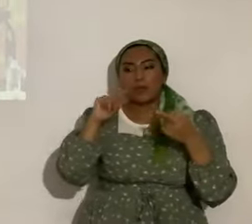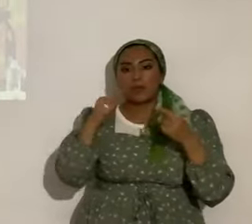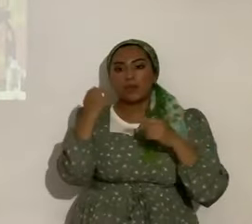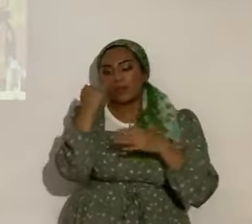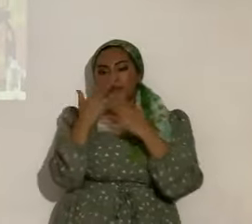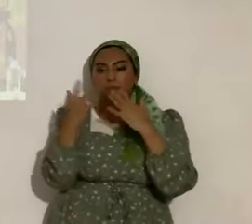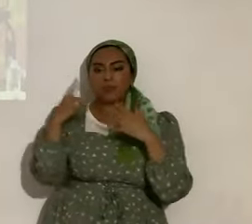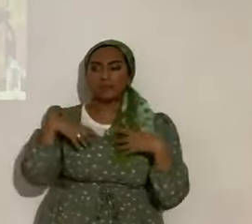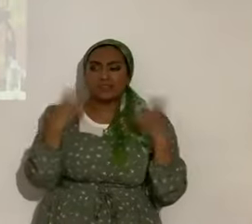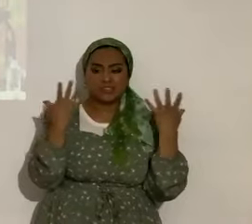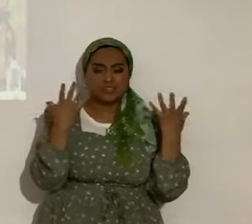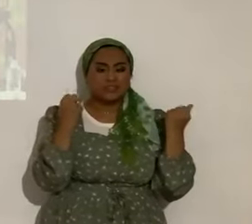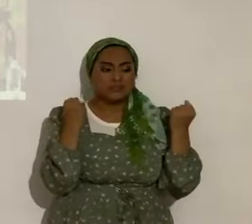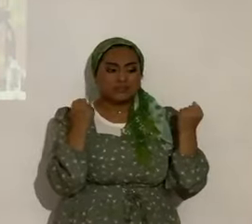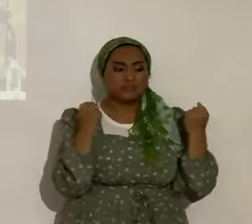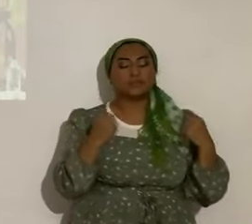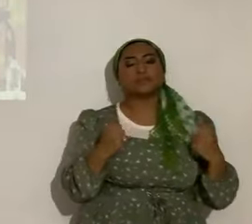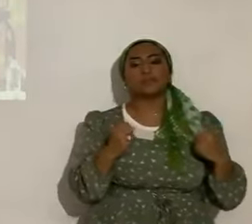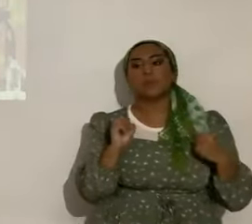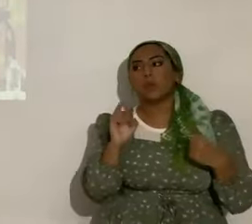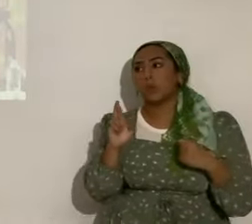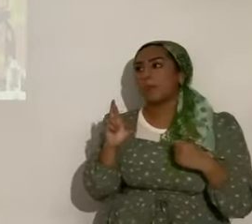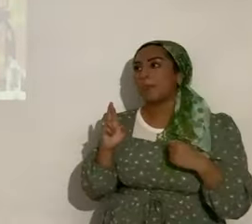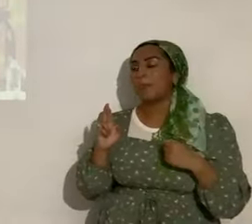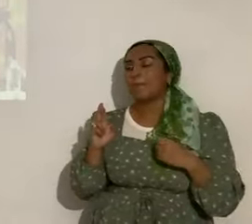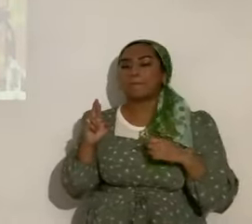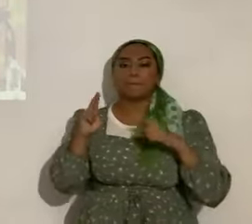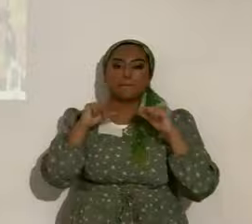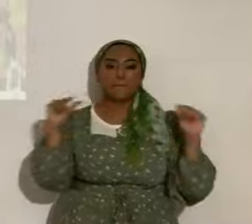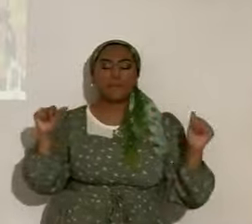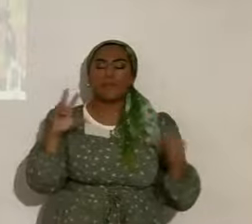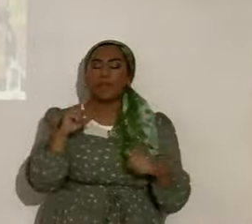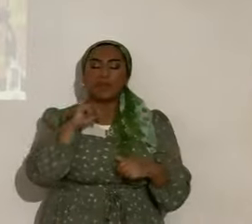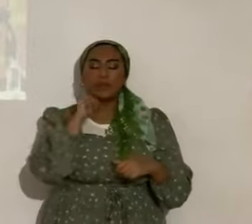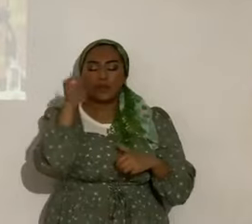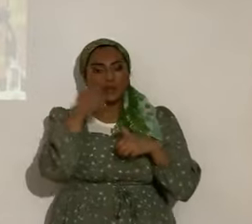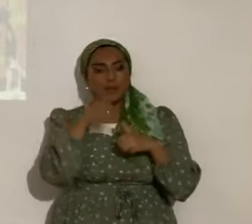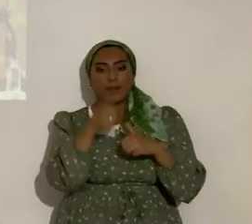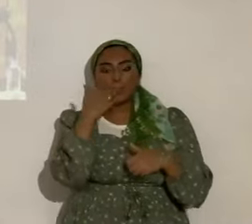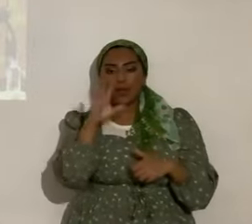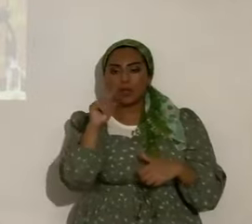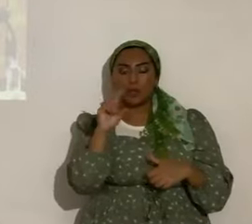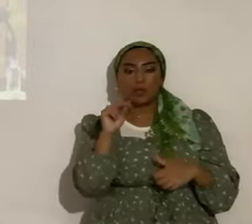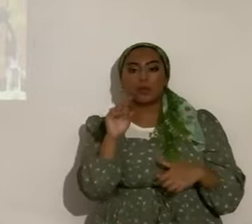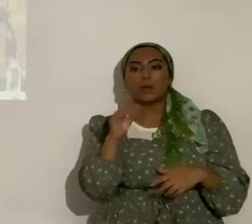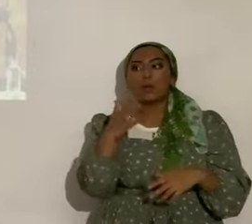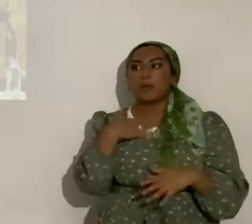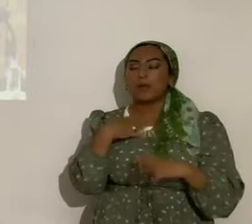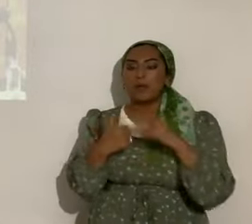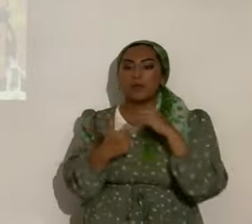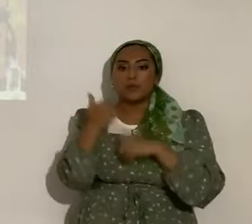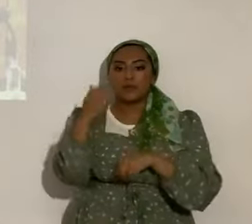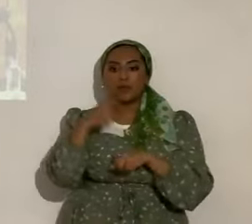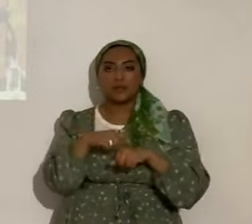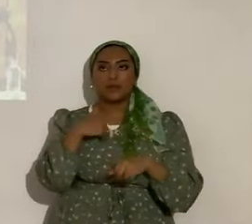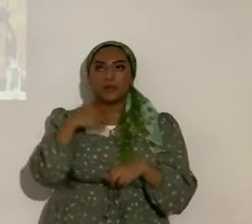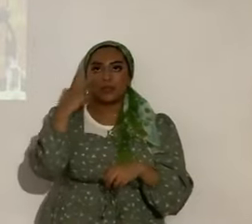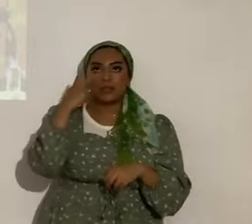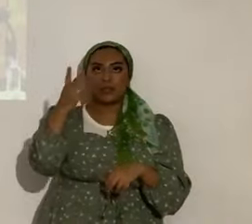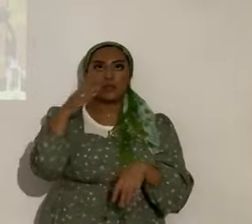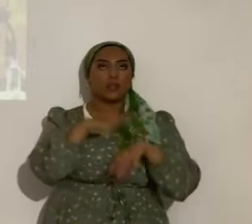hicieron enojar y te aguantaste y toleraste muchas cosas, no recuerden lo malo. Yo generalmente me veo en